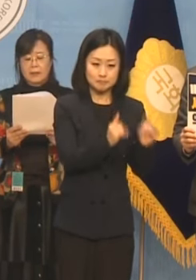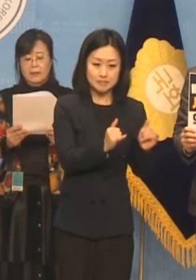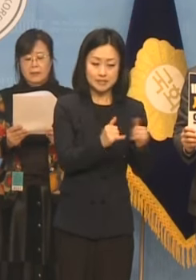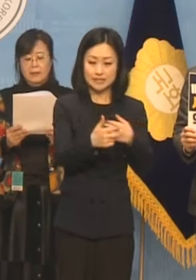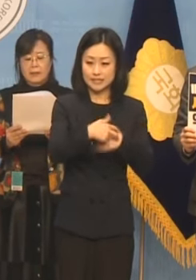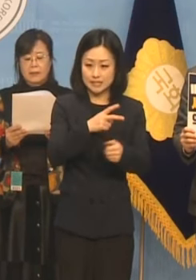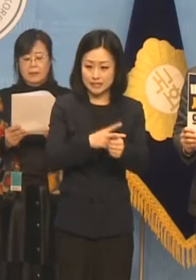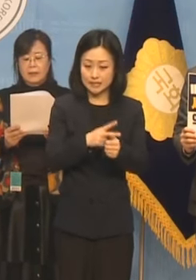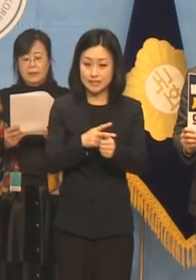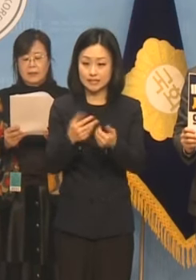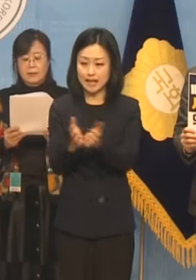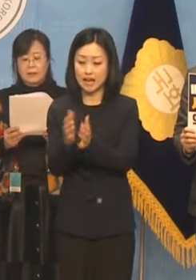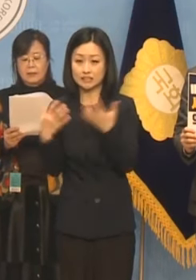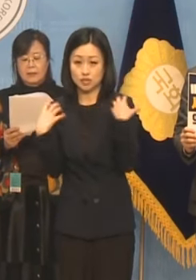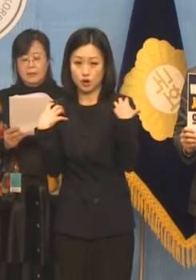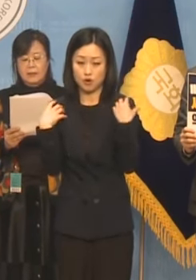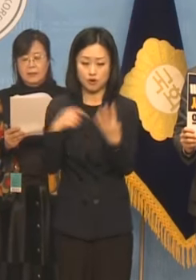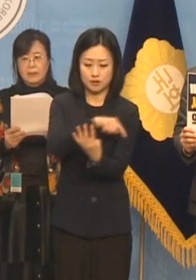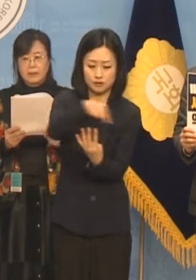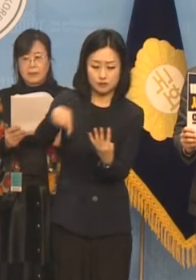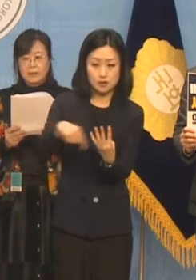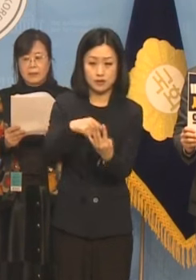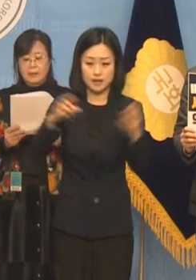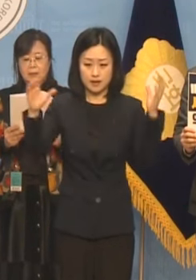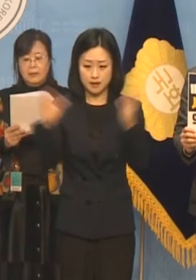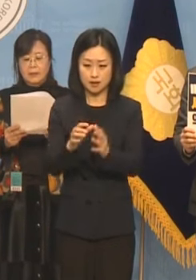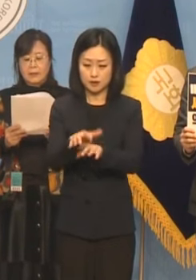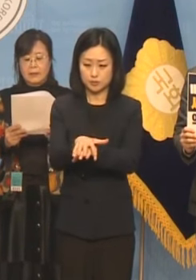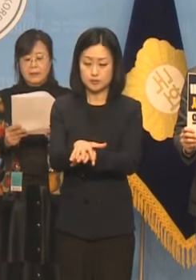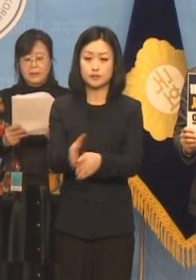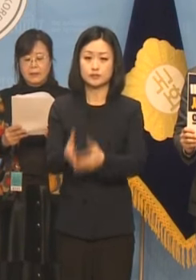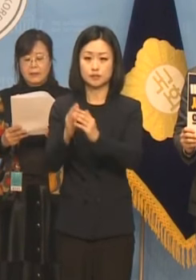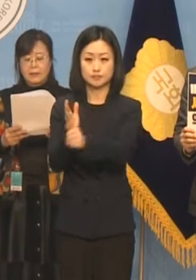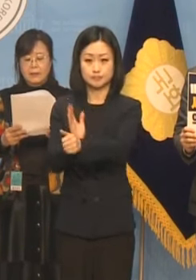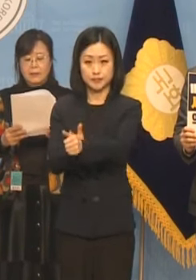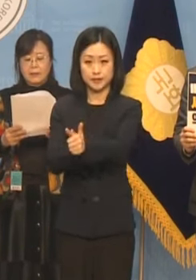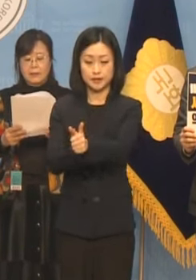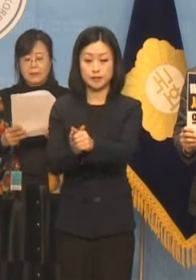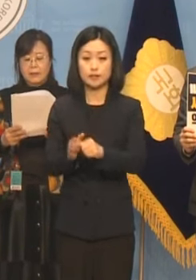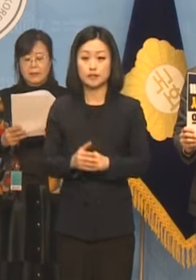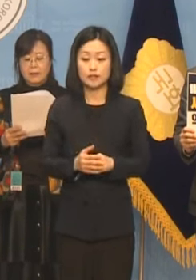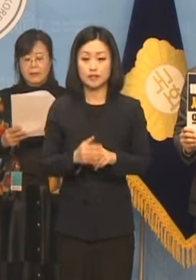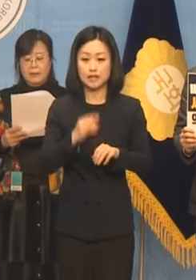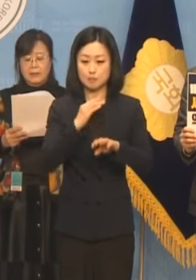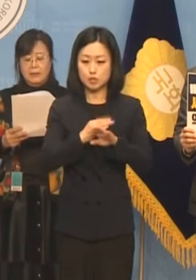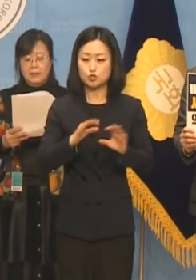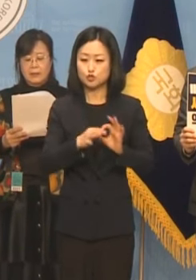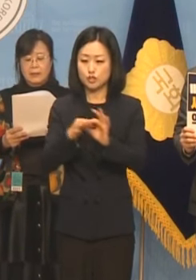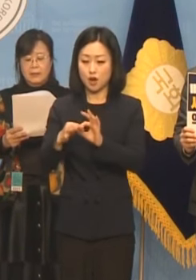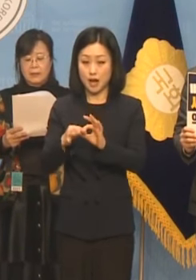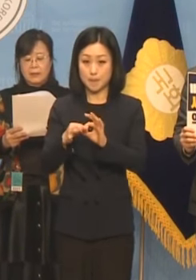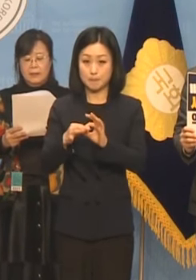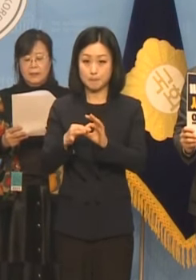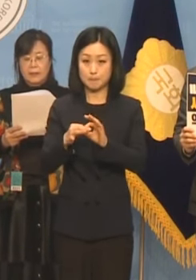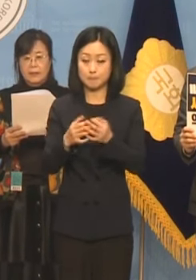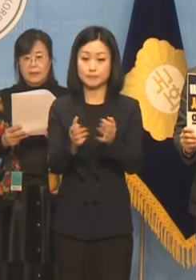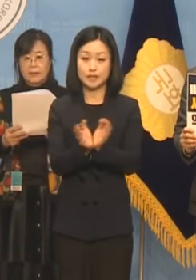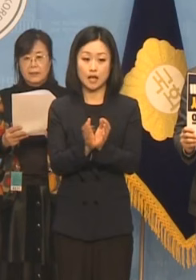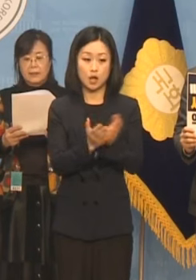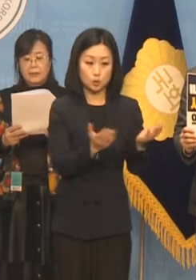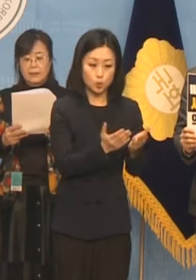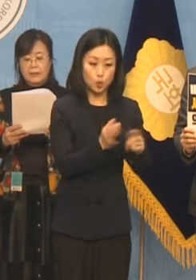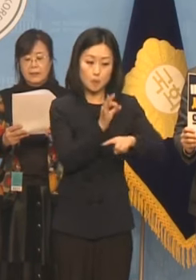당정 의료개혁 사자협의체를 구성하기 바랍니다. 우리 더불어민주연합의 국민대표